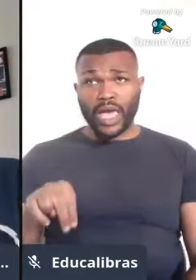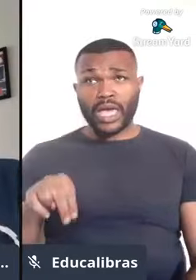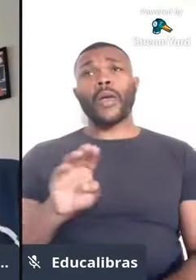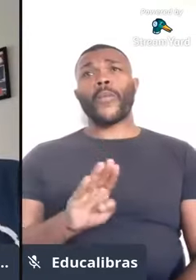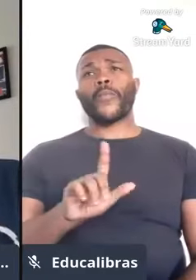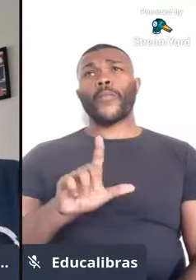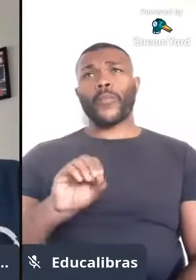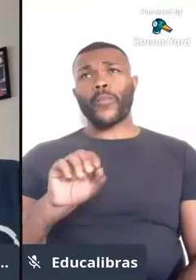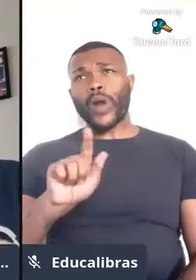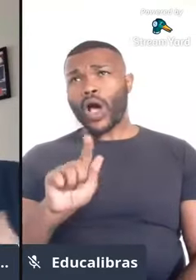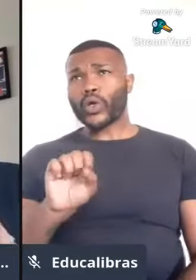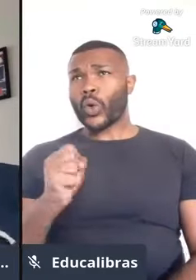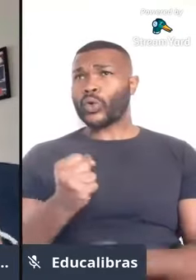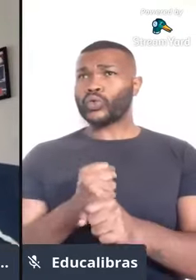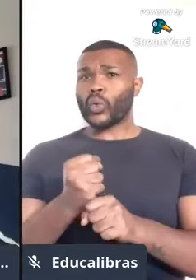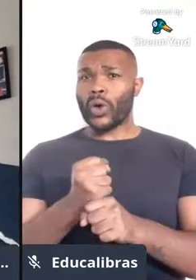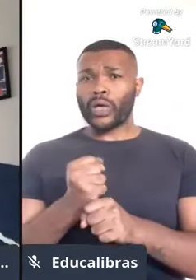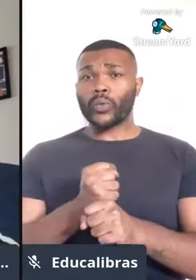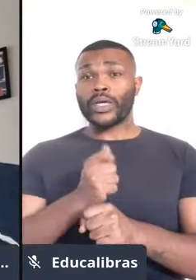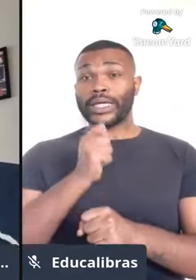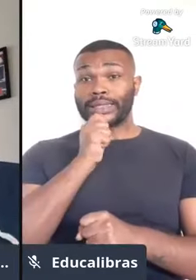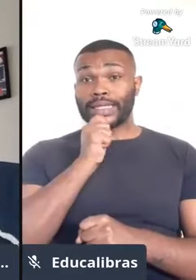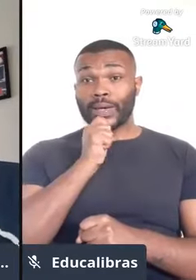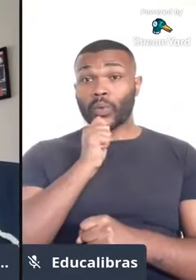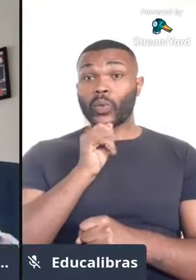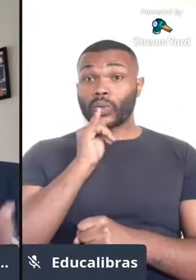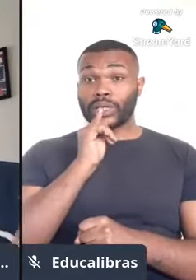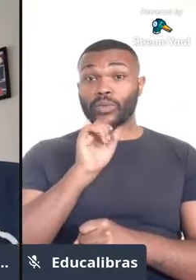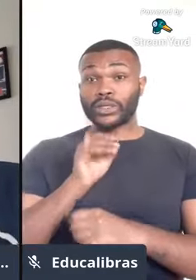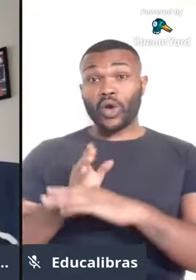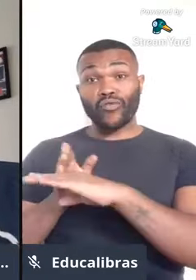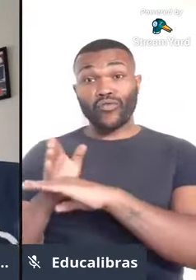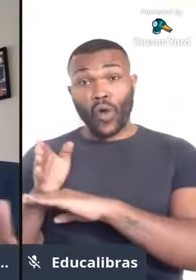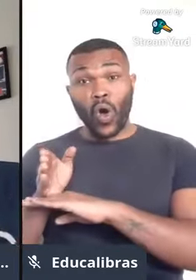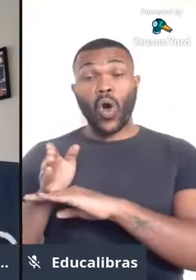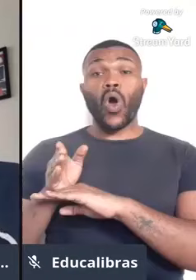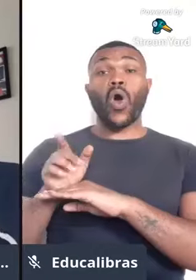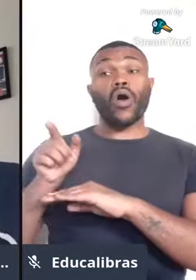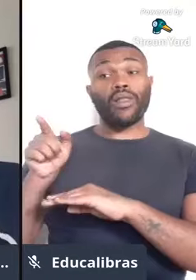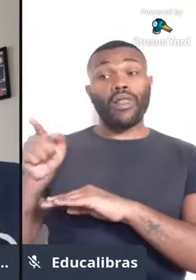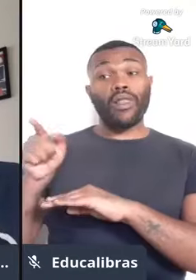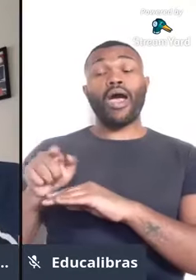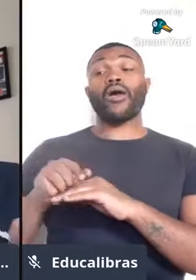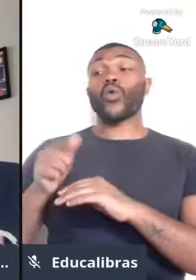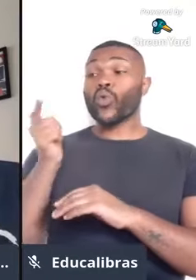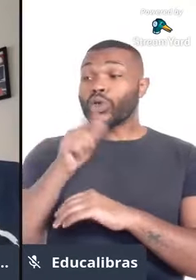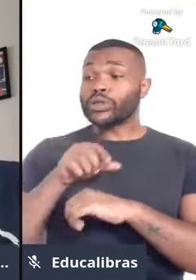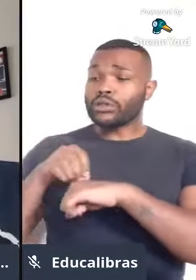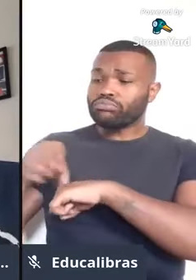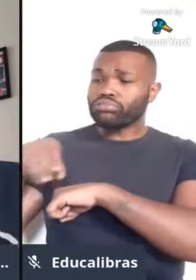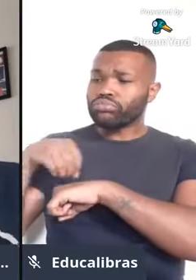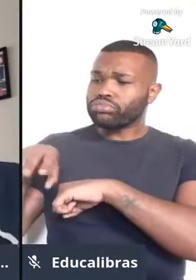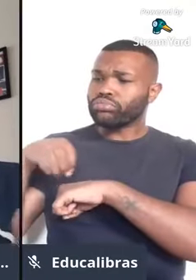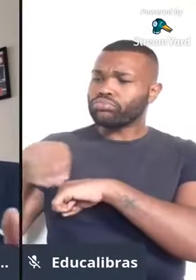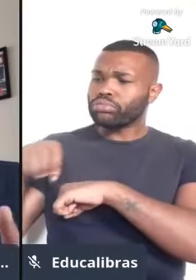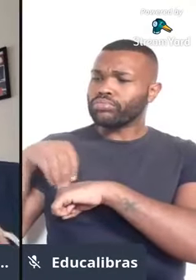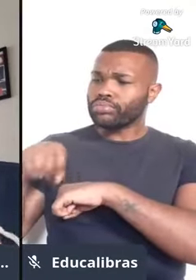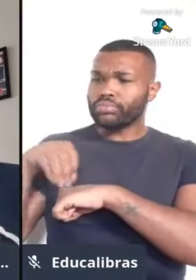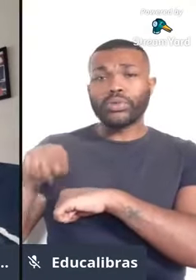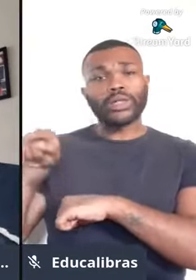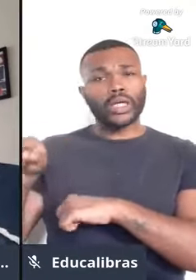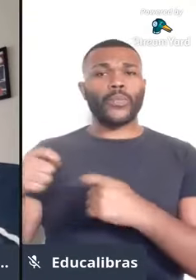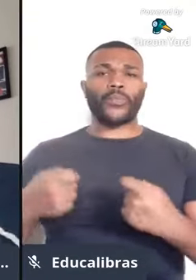hoje entro numa redação e consigo dar uma orientação mais racional e concreta sobre como isso funciona. E é isso que precisa ser feito.